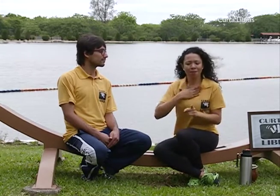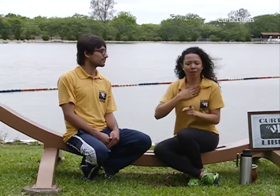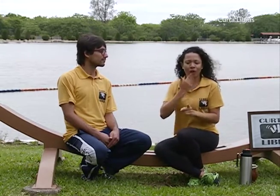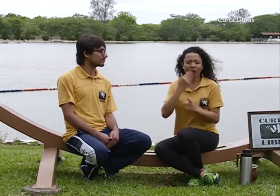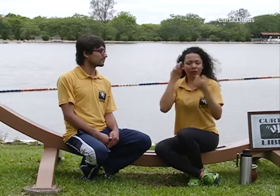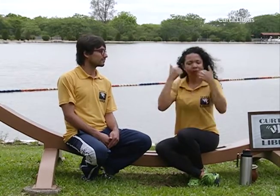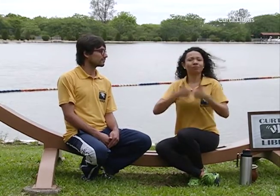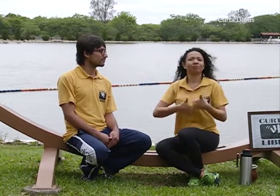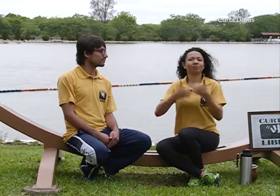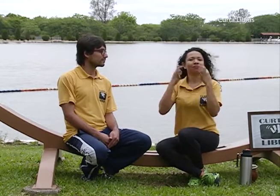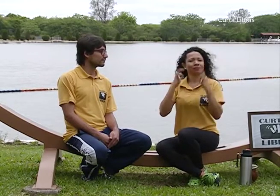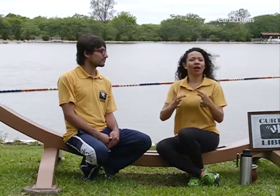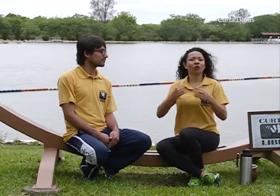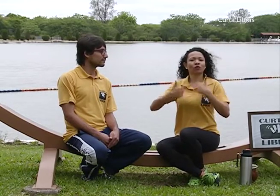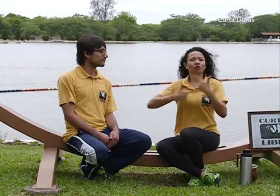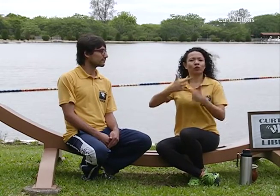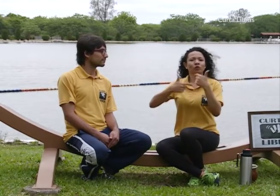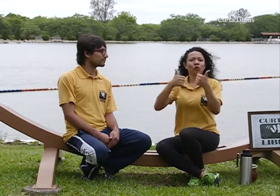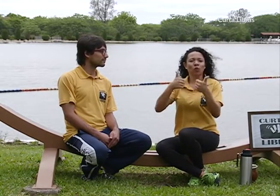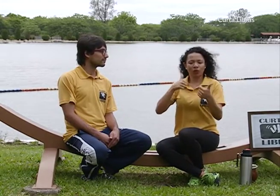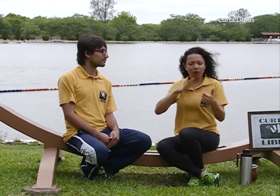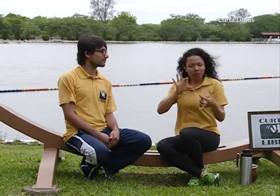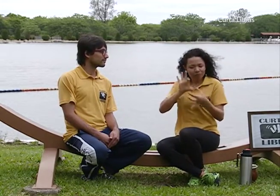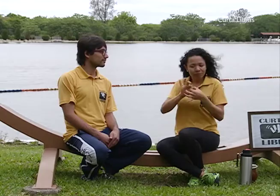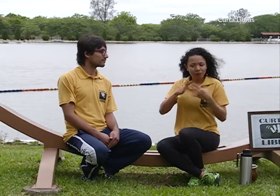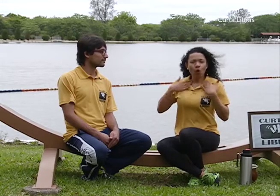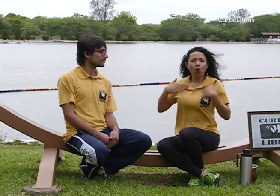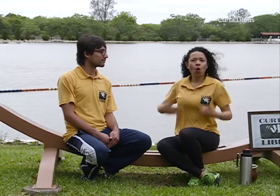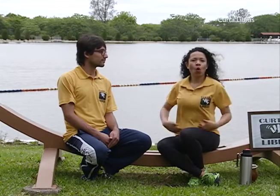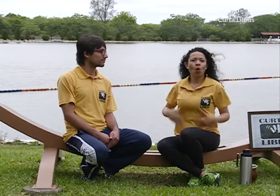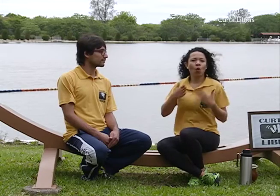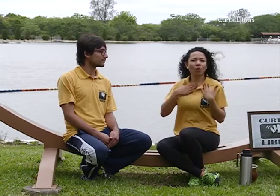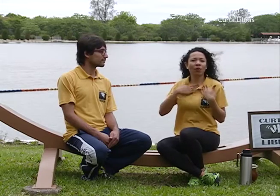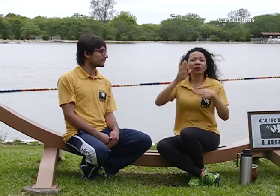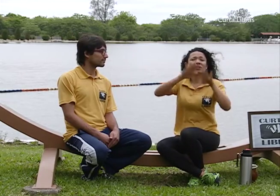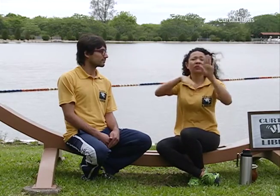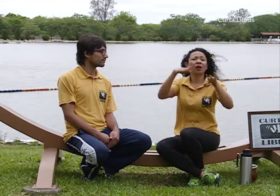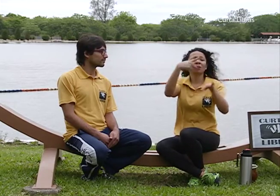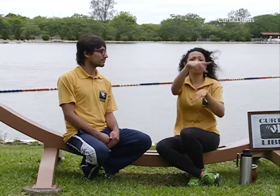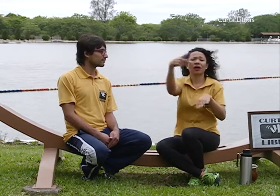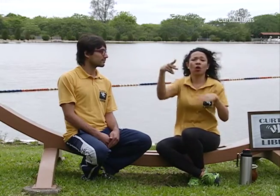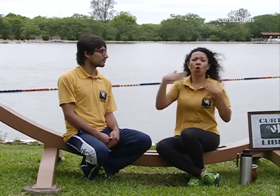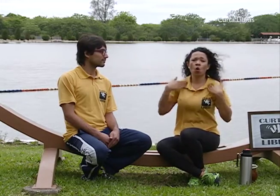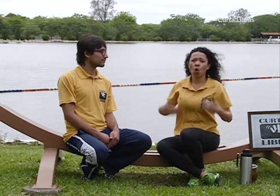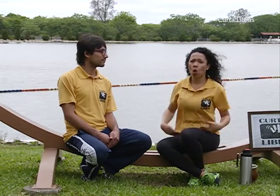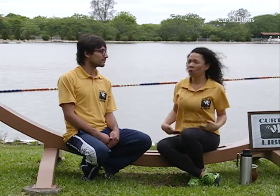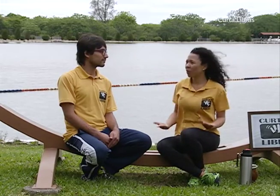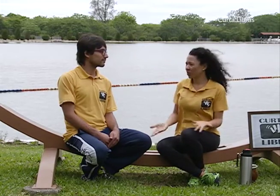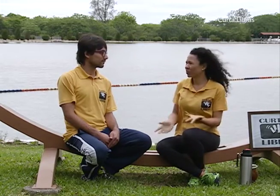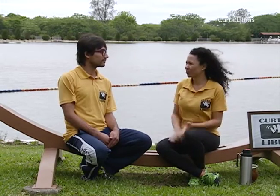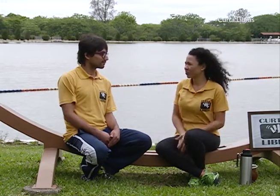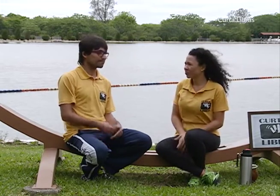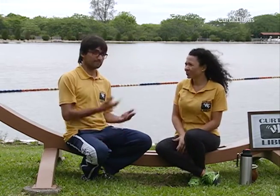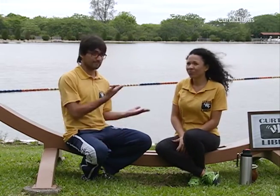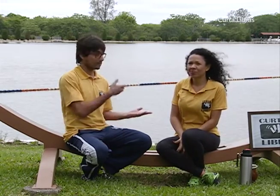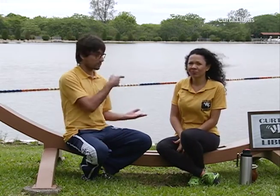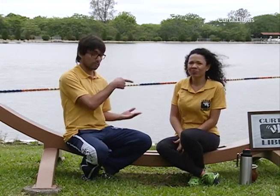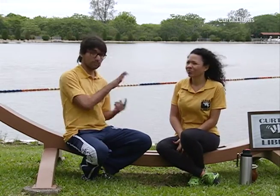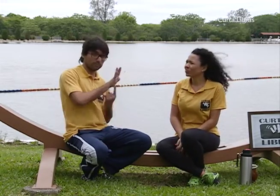para ter uma alimentação saudável para o seu organismo trabalhar bem depende de cada pessoa e do seu corpo. Bom, a Érica